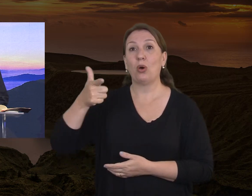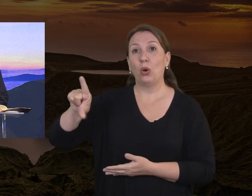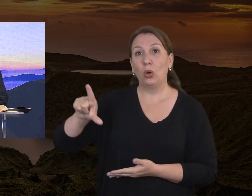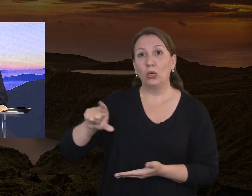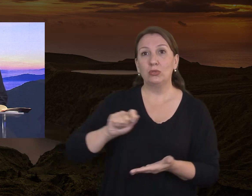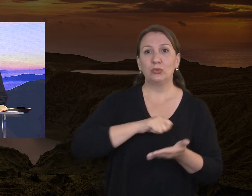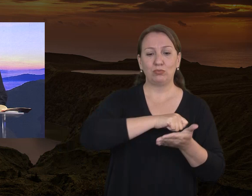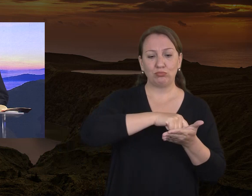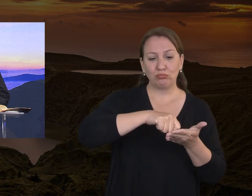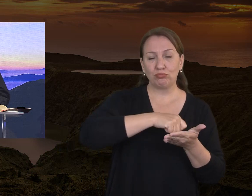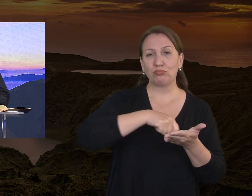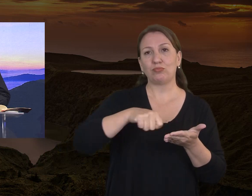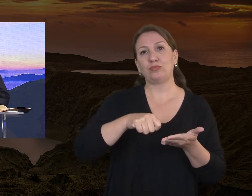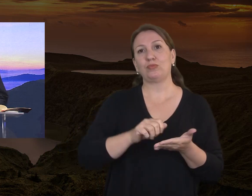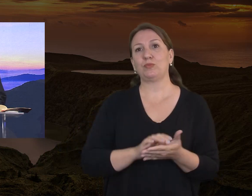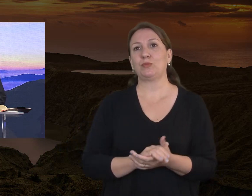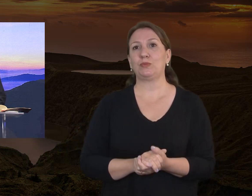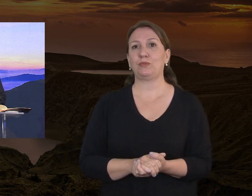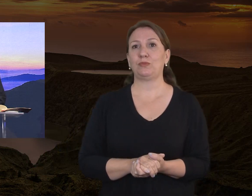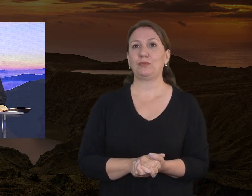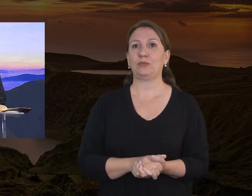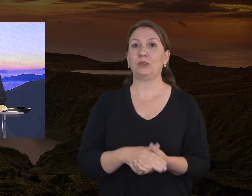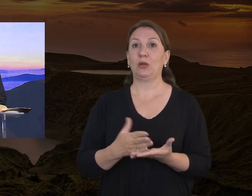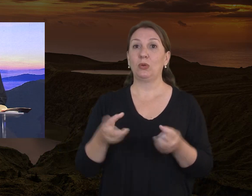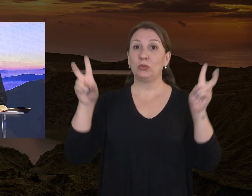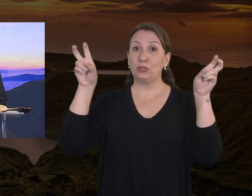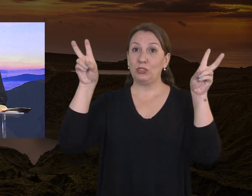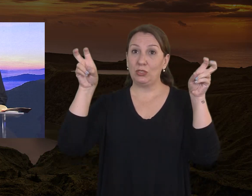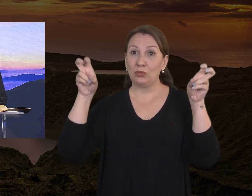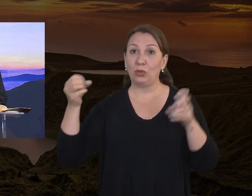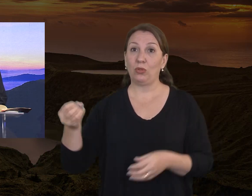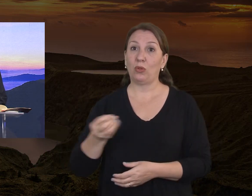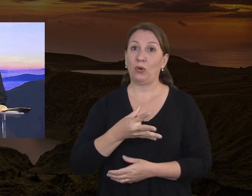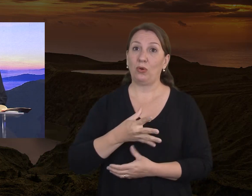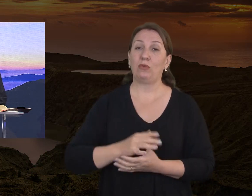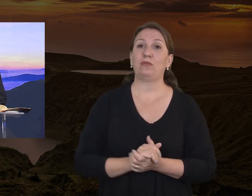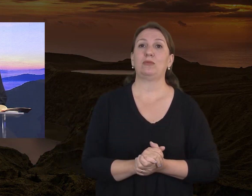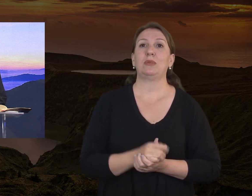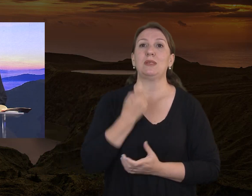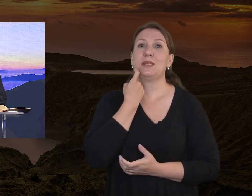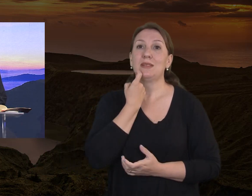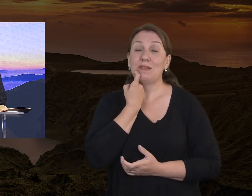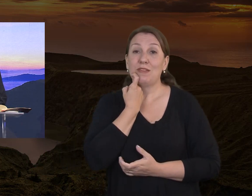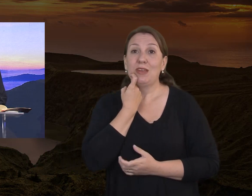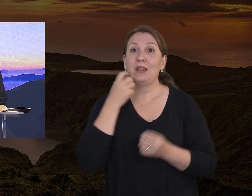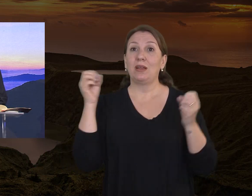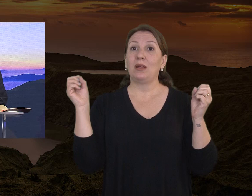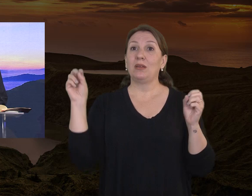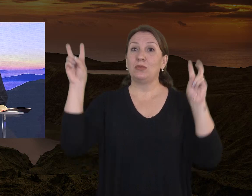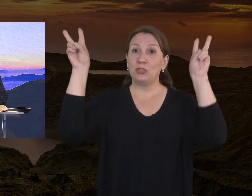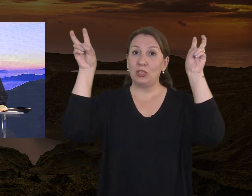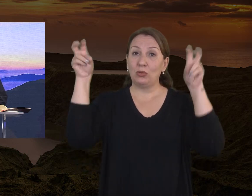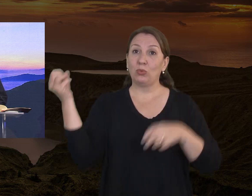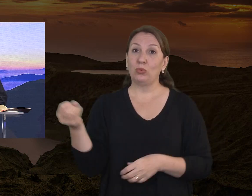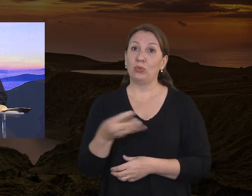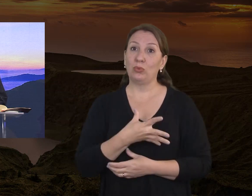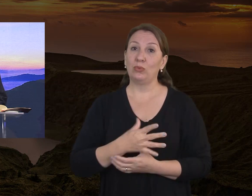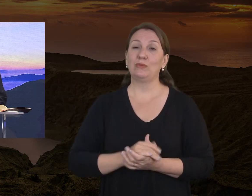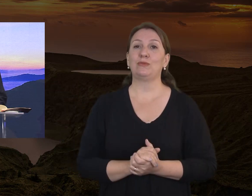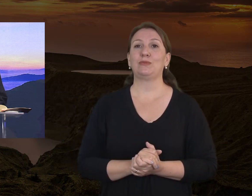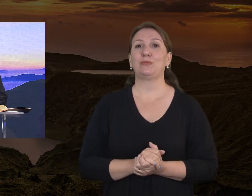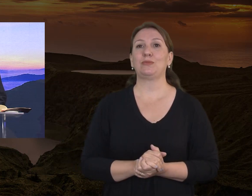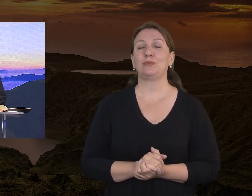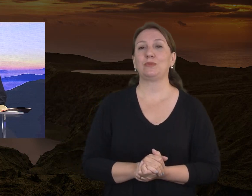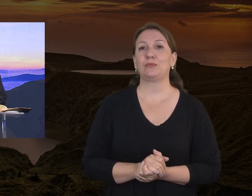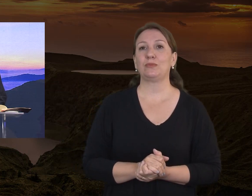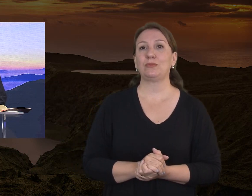domingo. Portanto, esse título aqui foi, né, criado na sexta-feira. A criação aguarda a glória dos filhos de